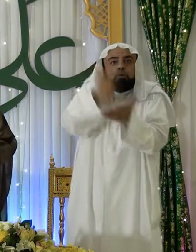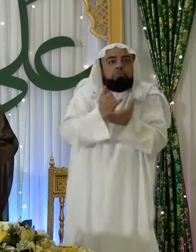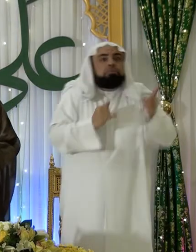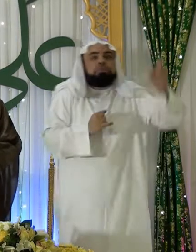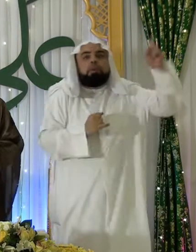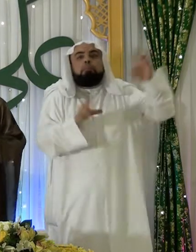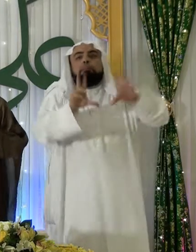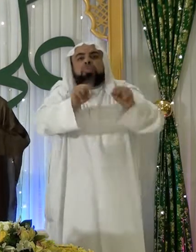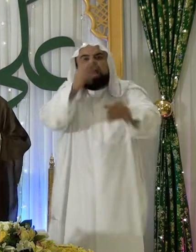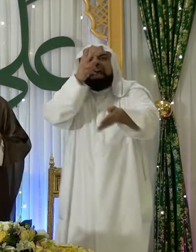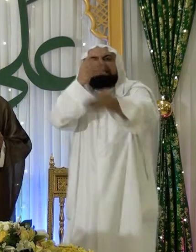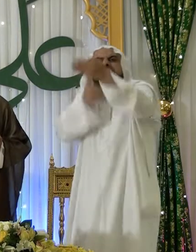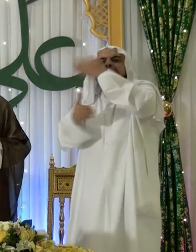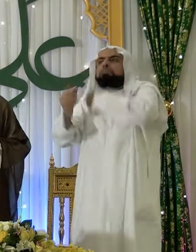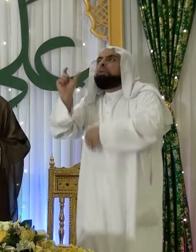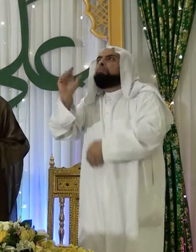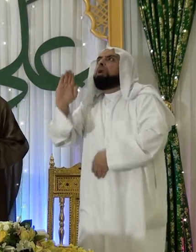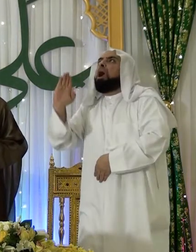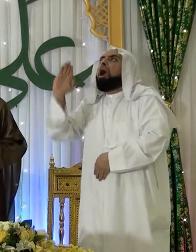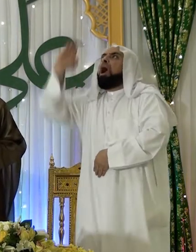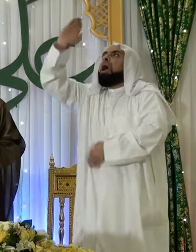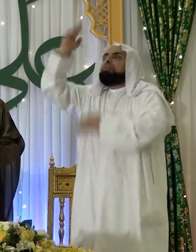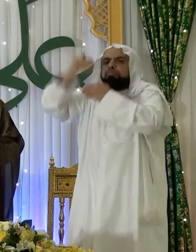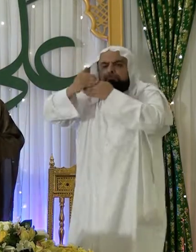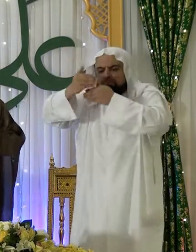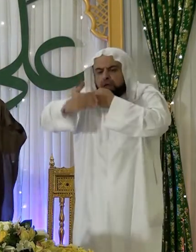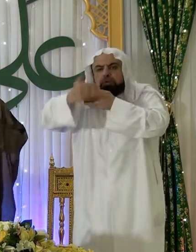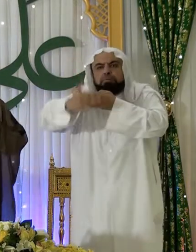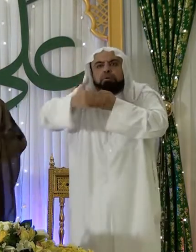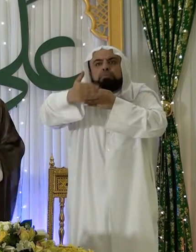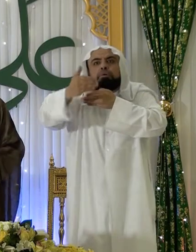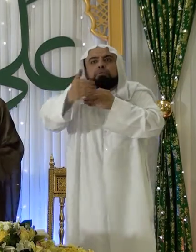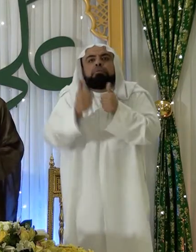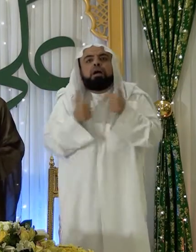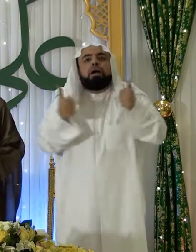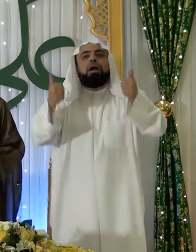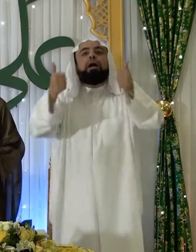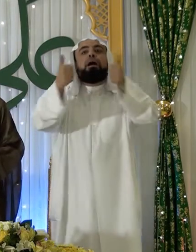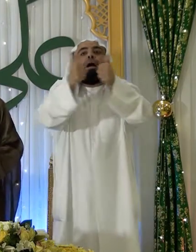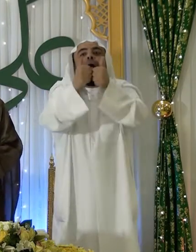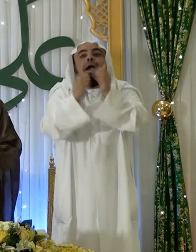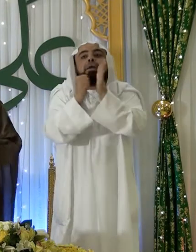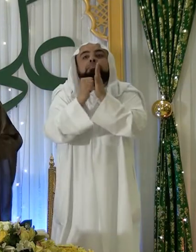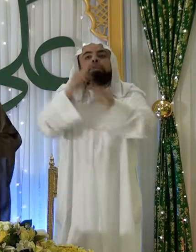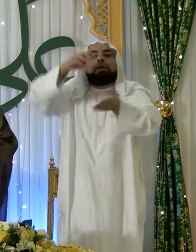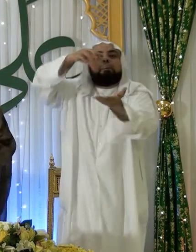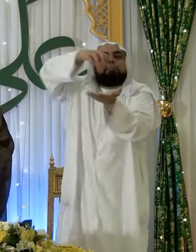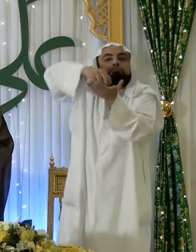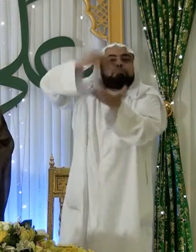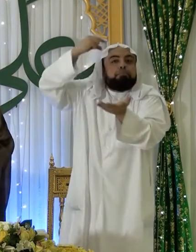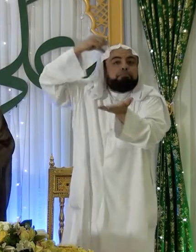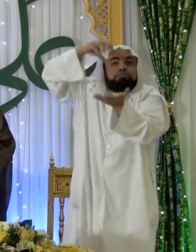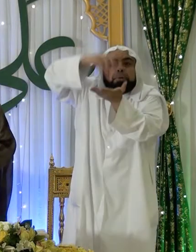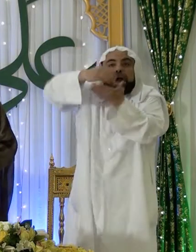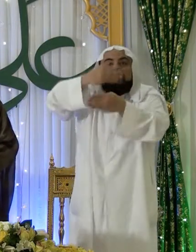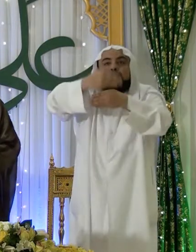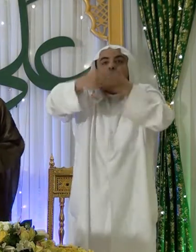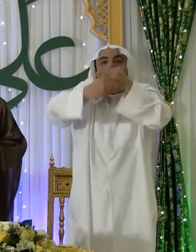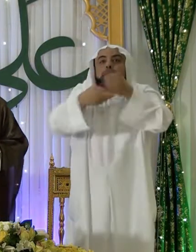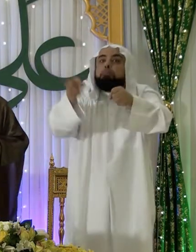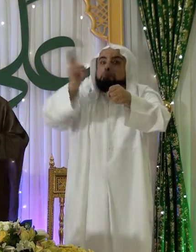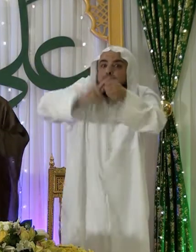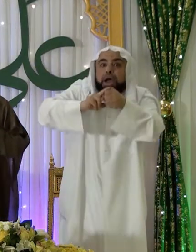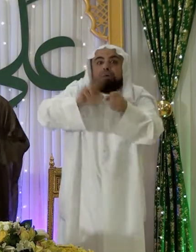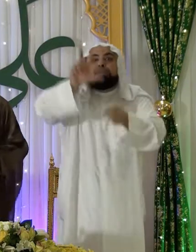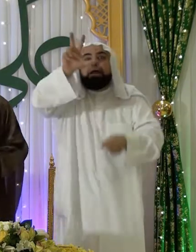ونوحا وآل إبراهيم وآل عمران على العالمين،